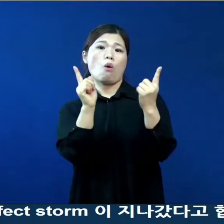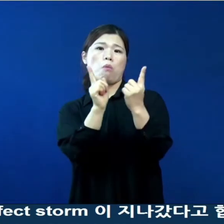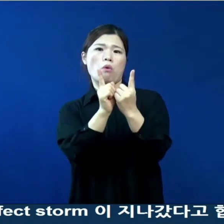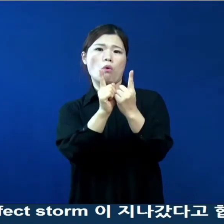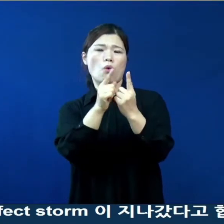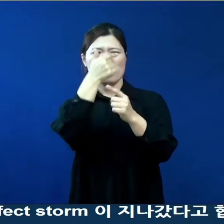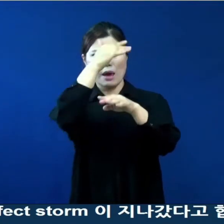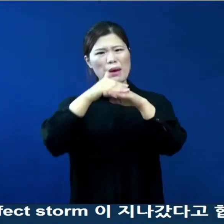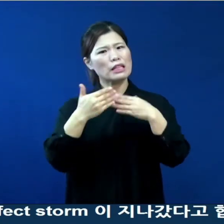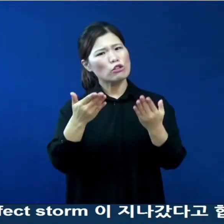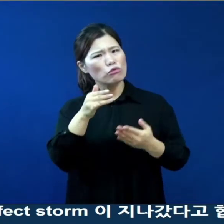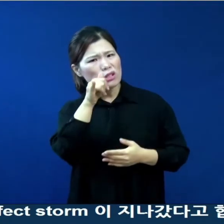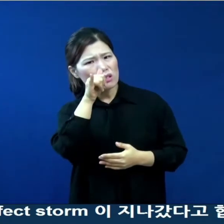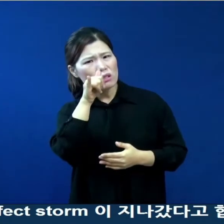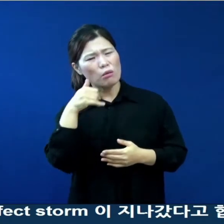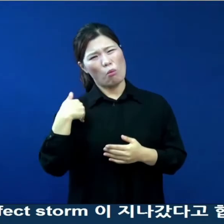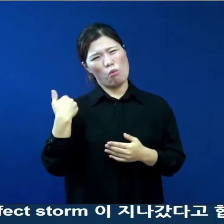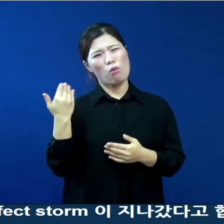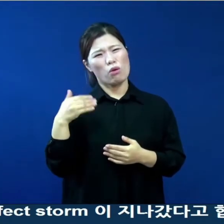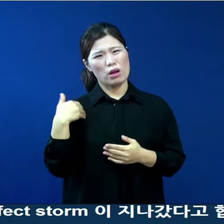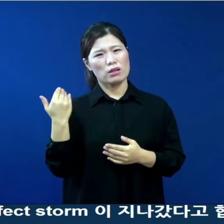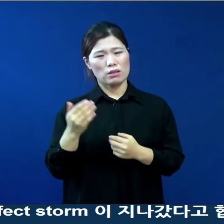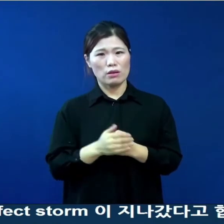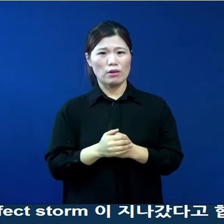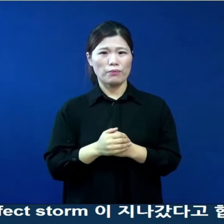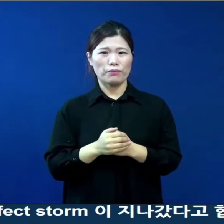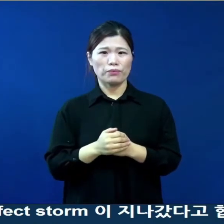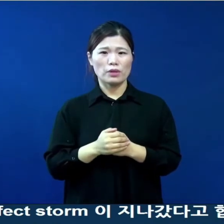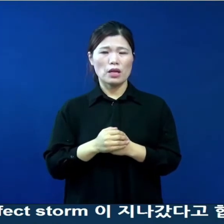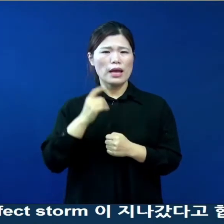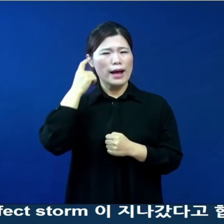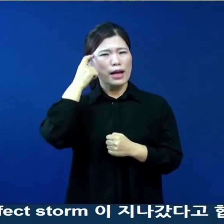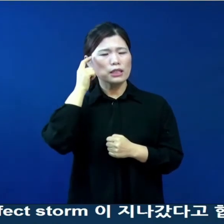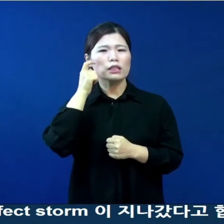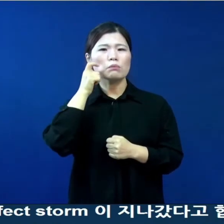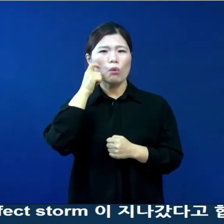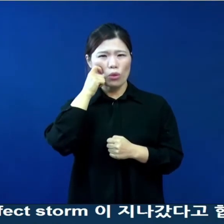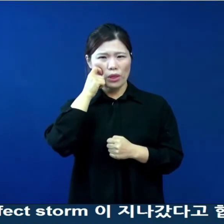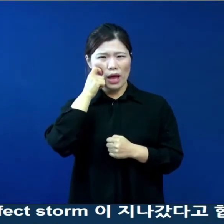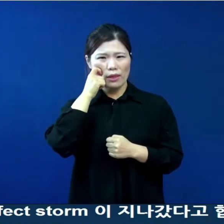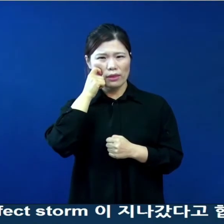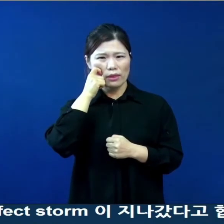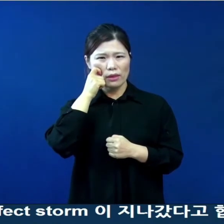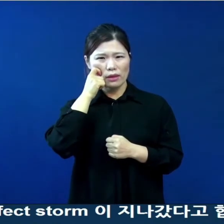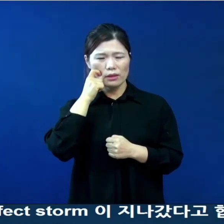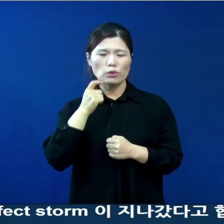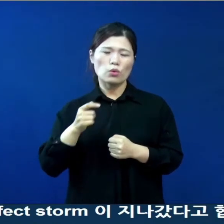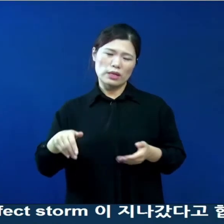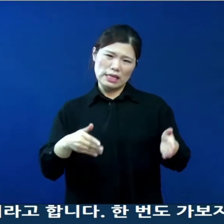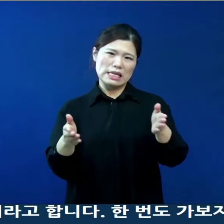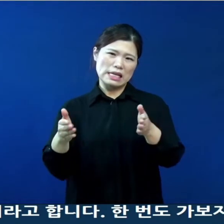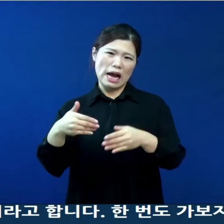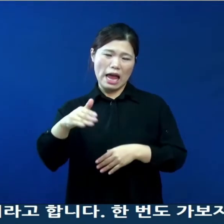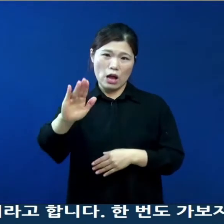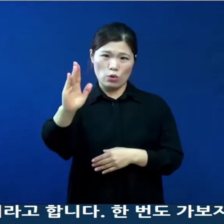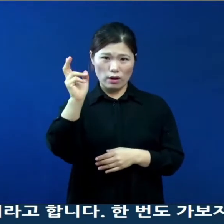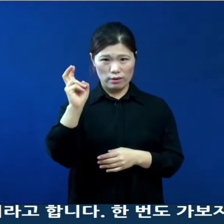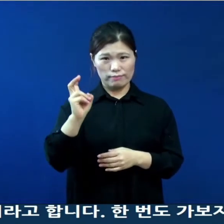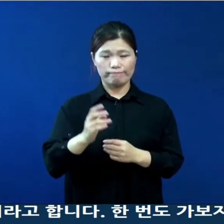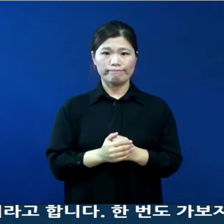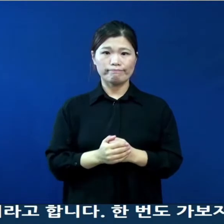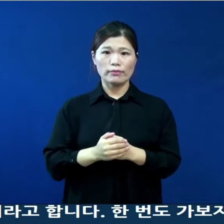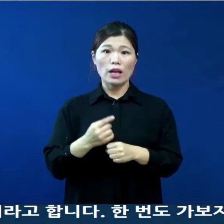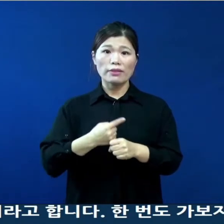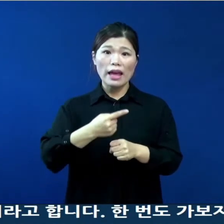없는, 또 예상할 수 없는 한 해를 가야만 하는 시점이 되었습니다. 그렇다면 우리는